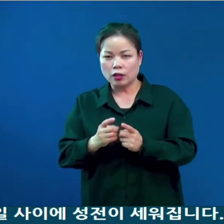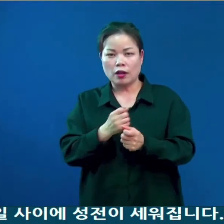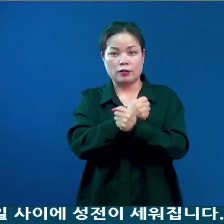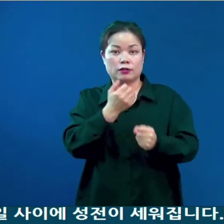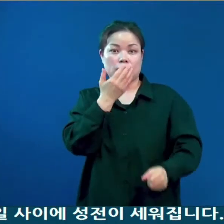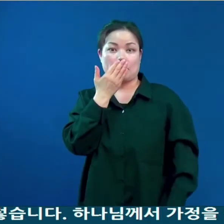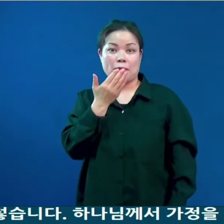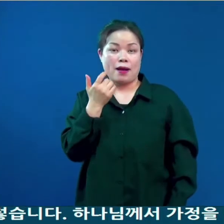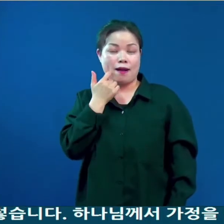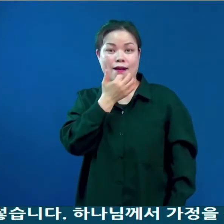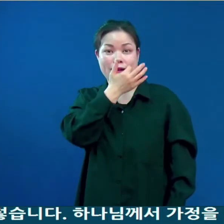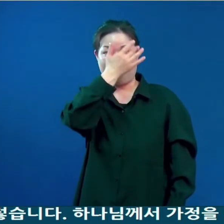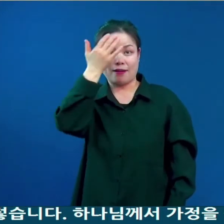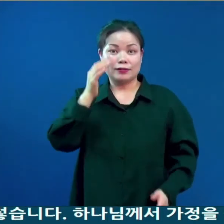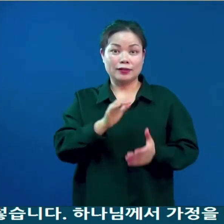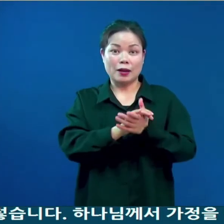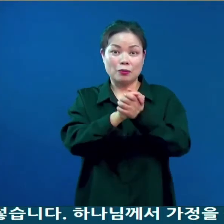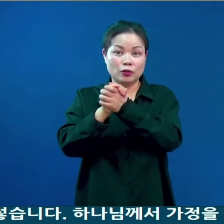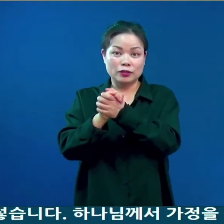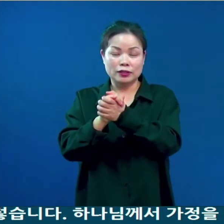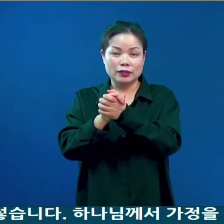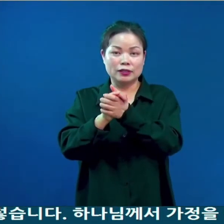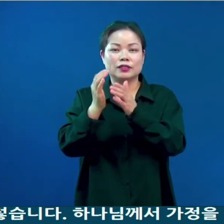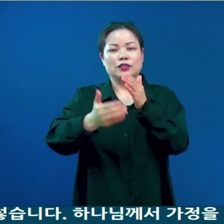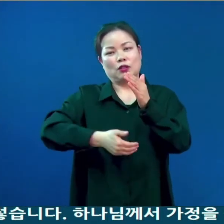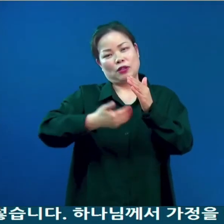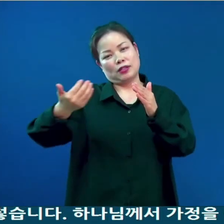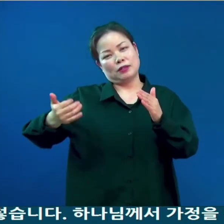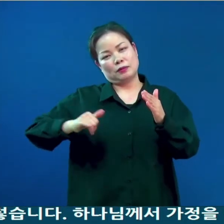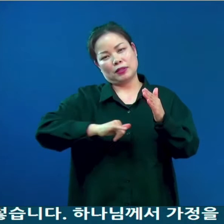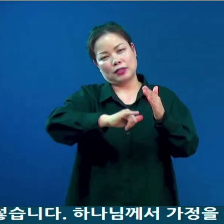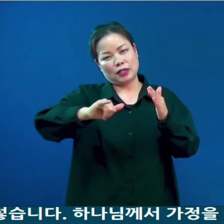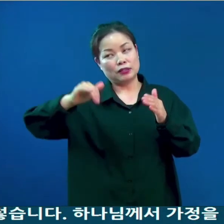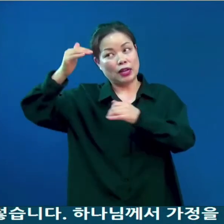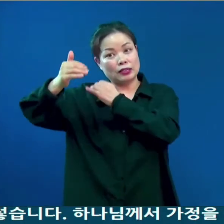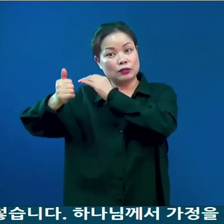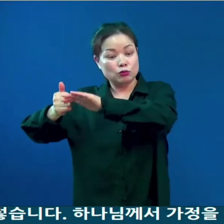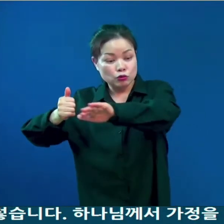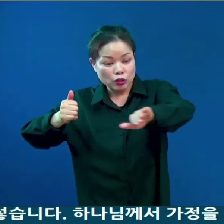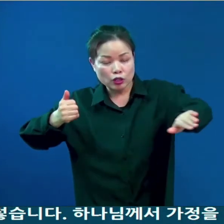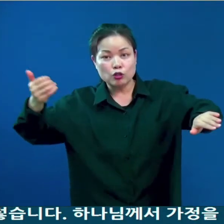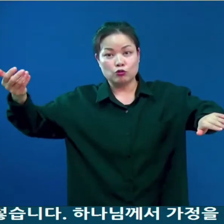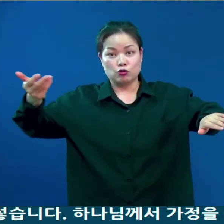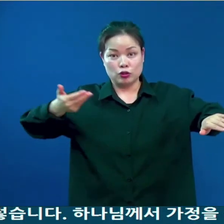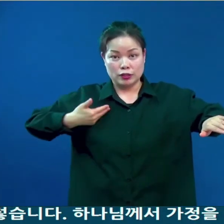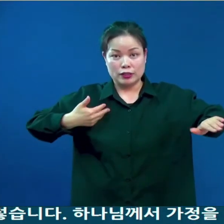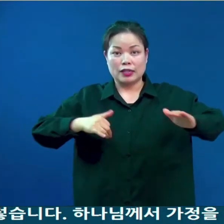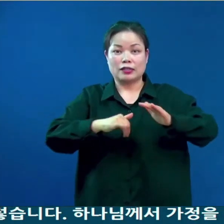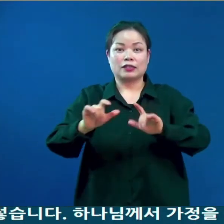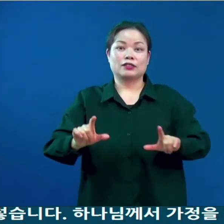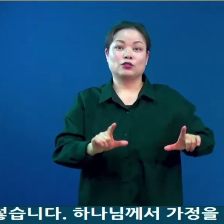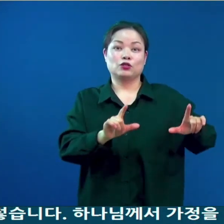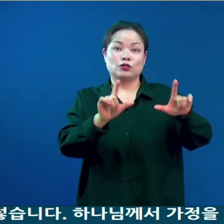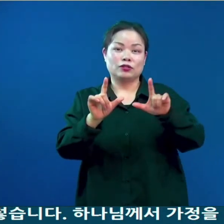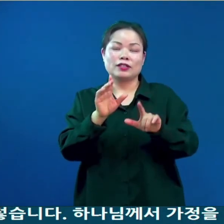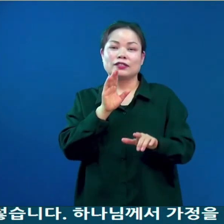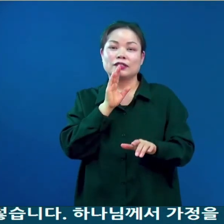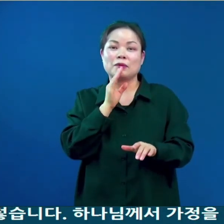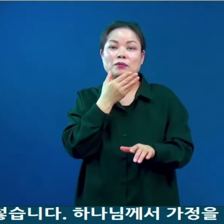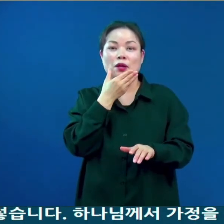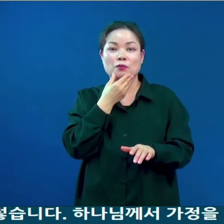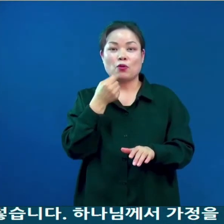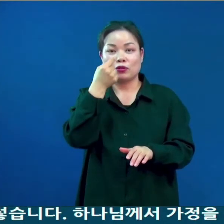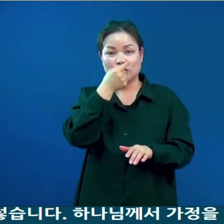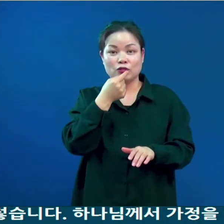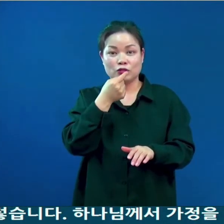있는 아름다운 화목이 넘치는 것이 가정이 하나님이 우리에게 주신 가정에서 누릴 수 있는 참된 복인